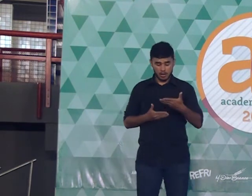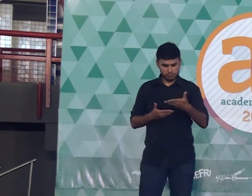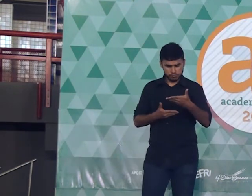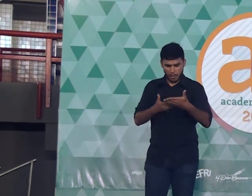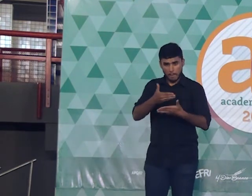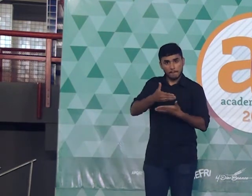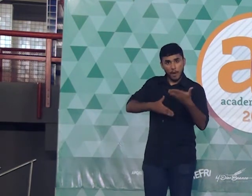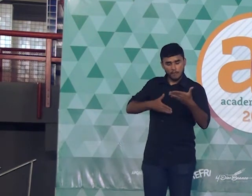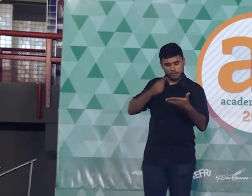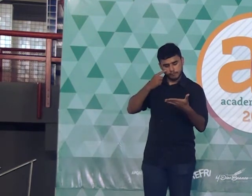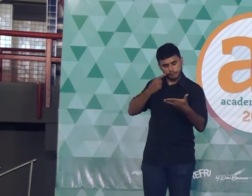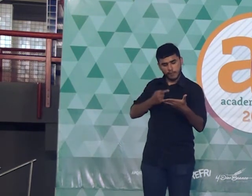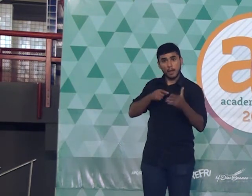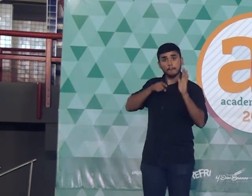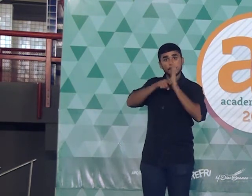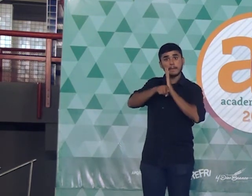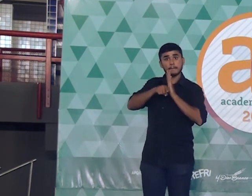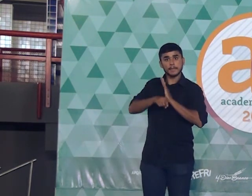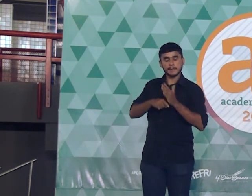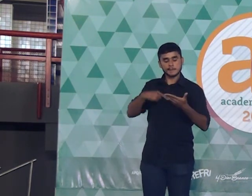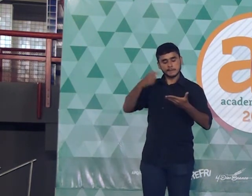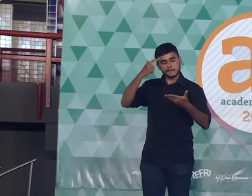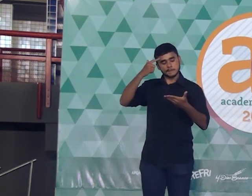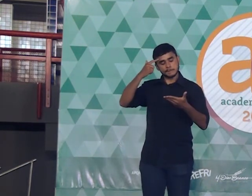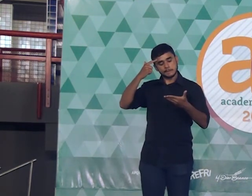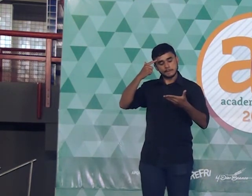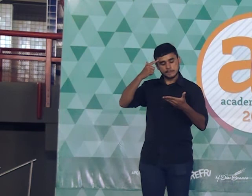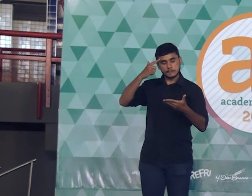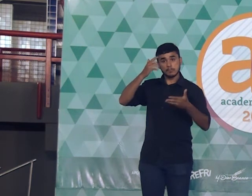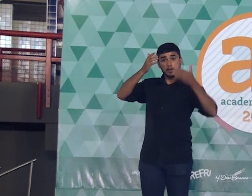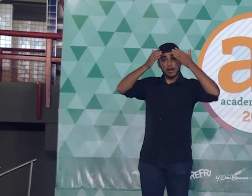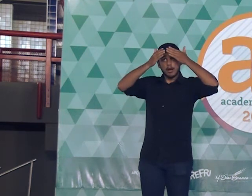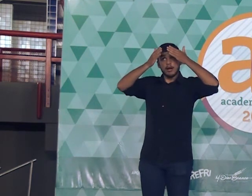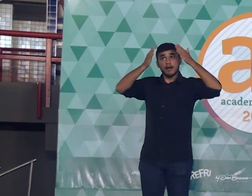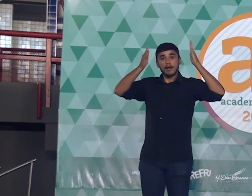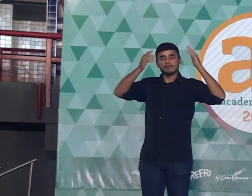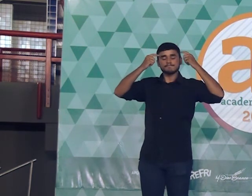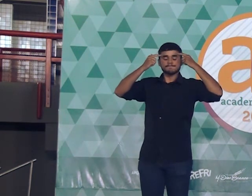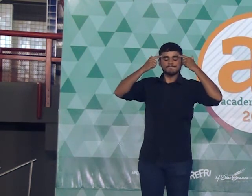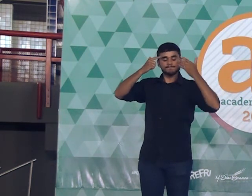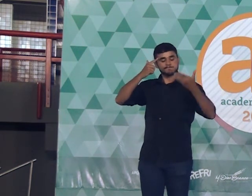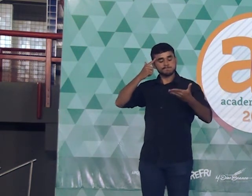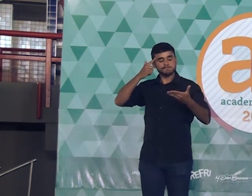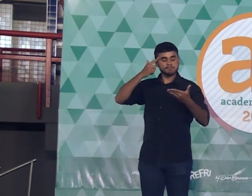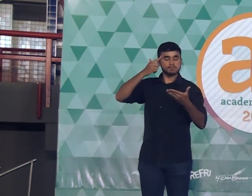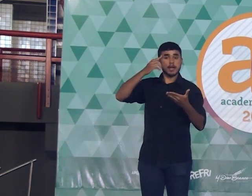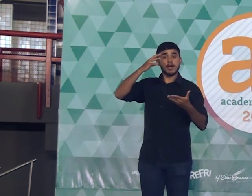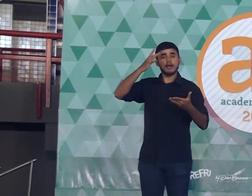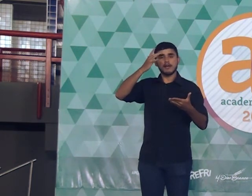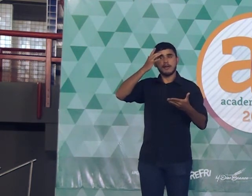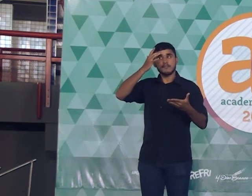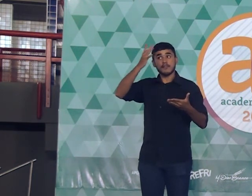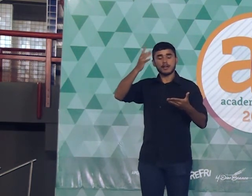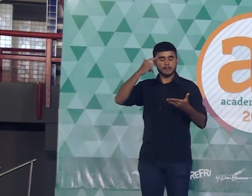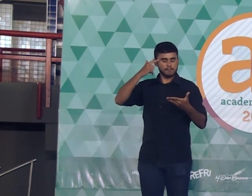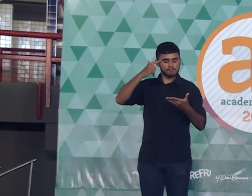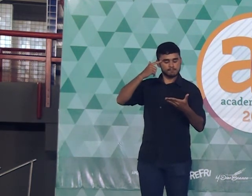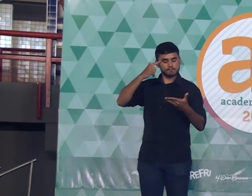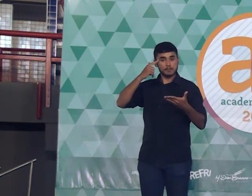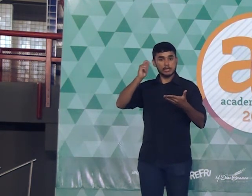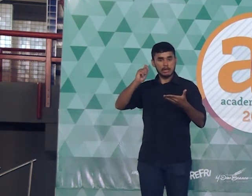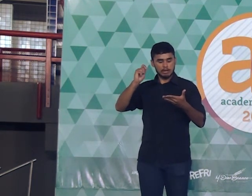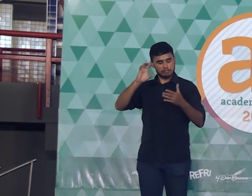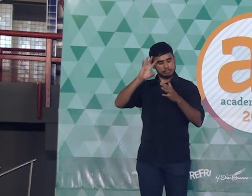olha a questão, você está olhando com a mente limpa, com a mente aberta. E você vai usar a intuição, o